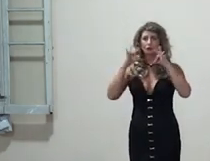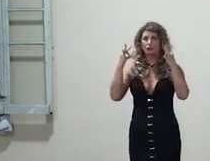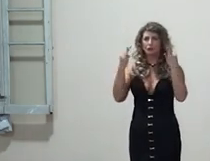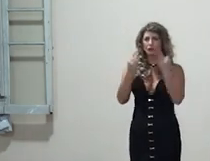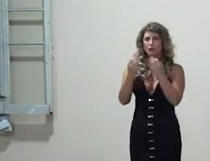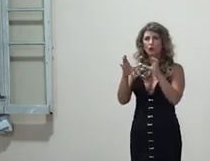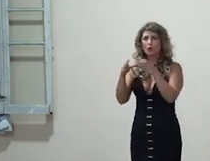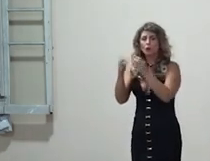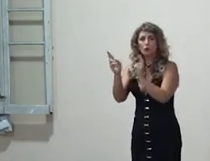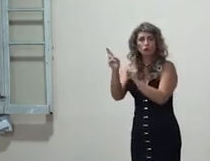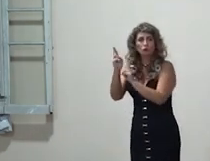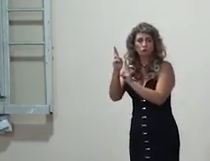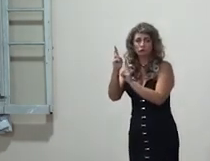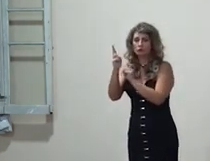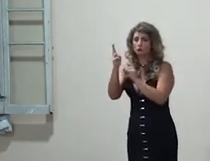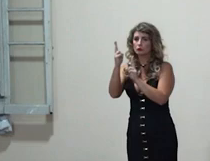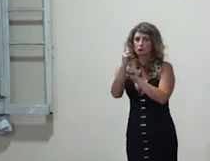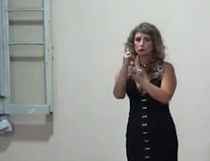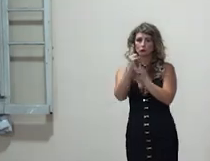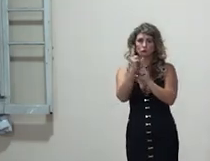tribo indígena morando dentro.